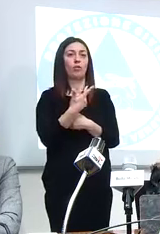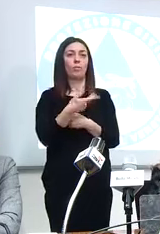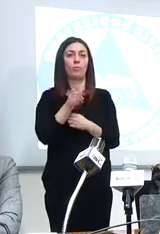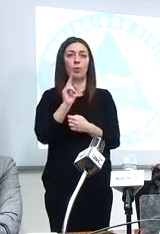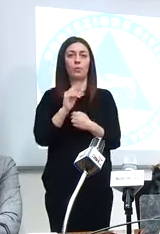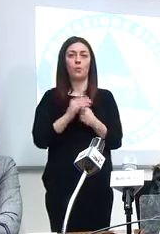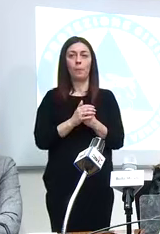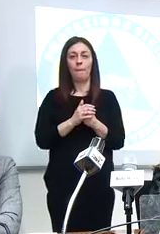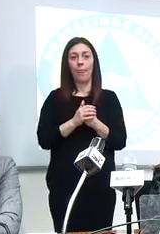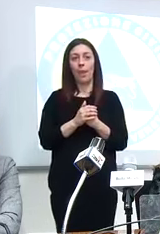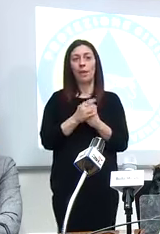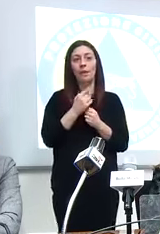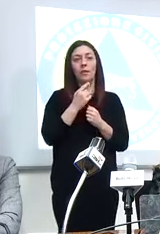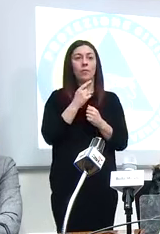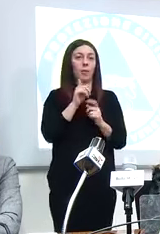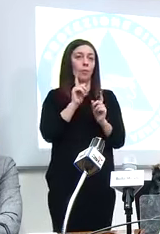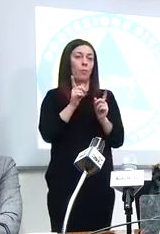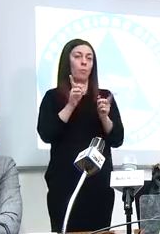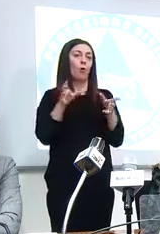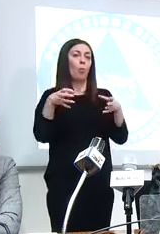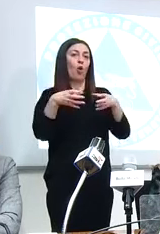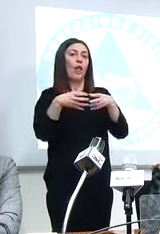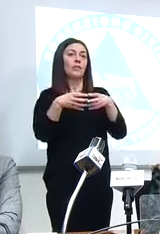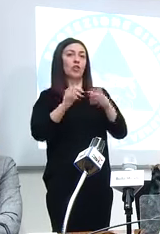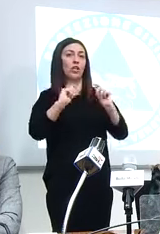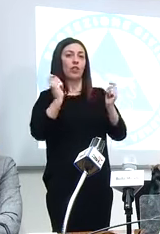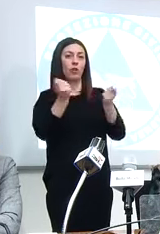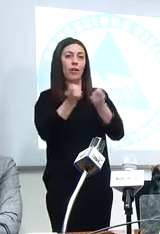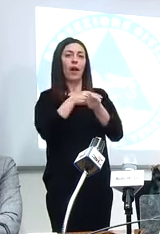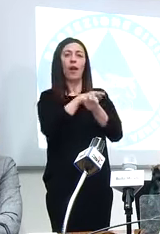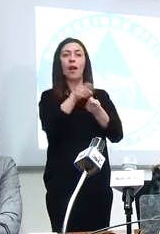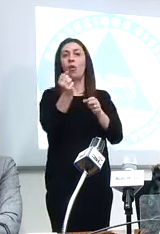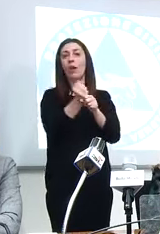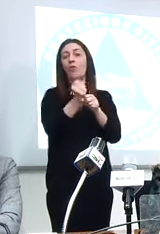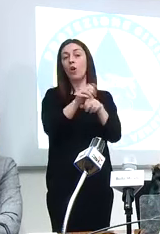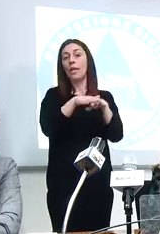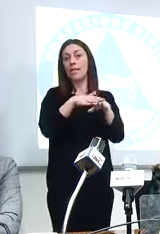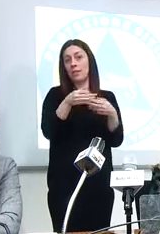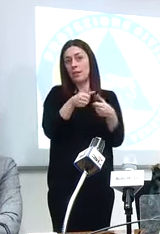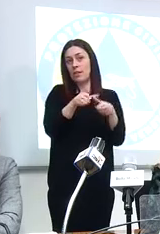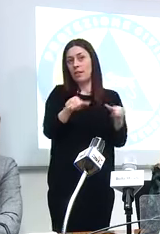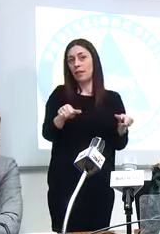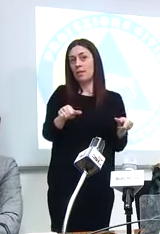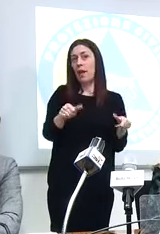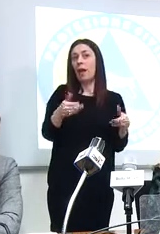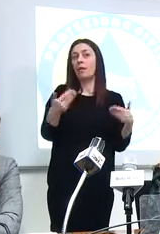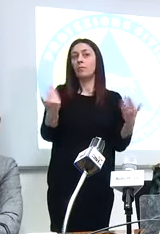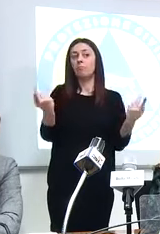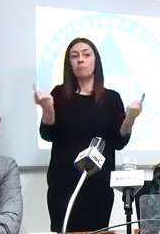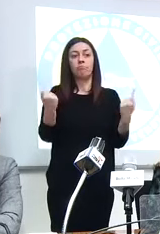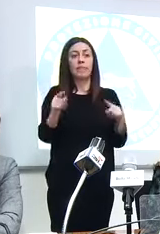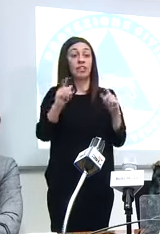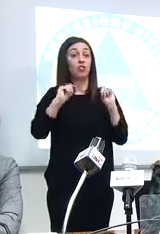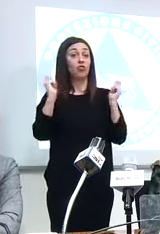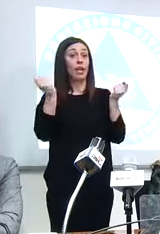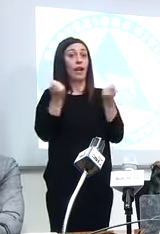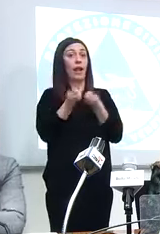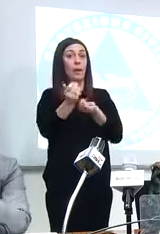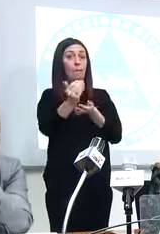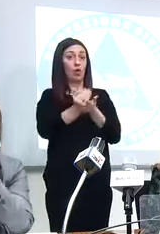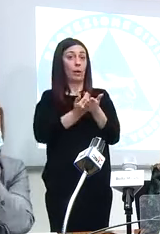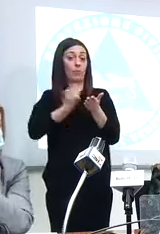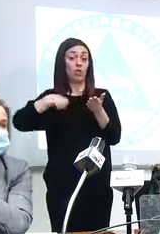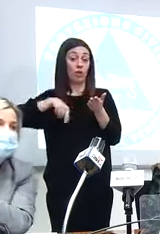lavora nei servizi essenziali. Questa è un po' in linea di massima, insomma, la nostra programmazione. Ci tenevamo a